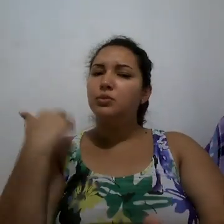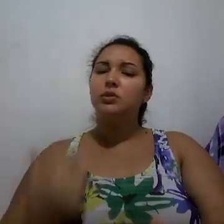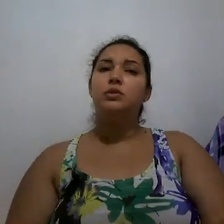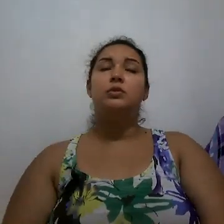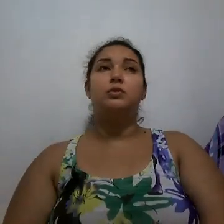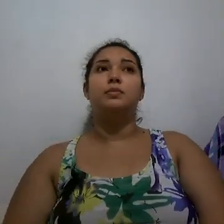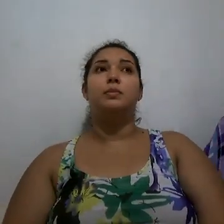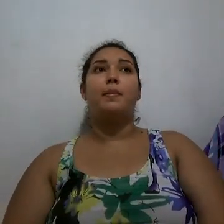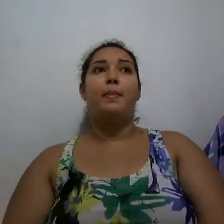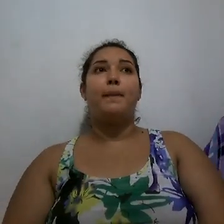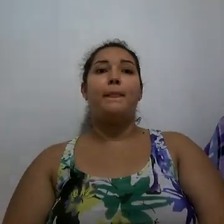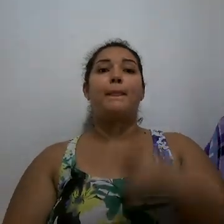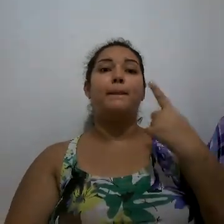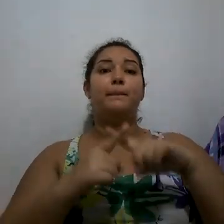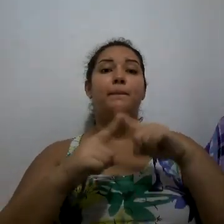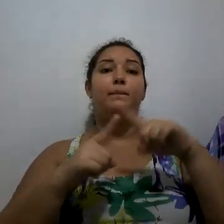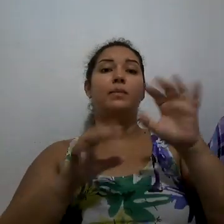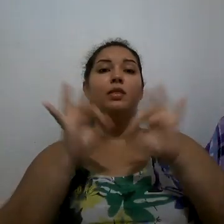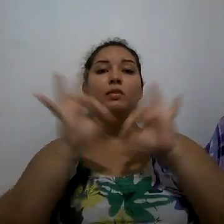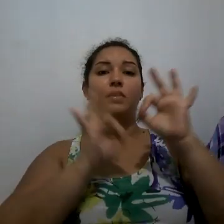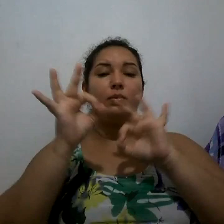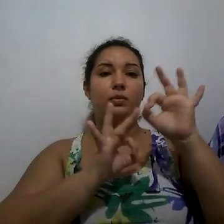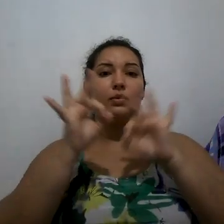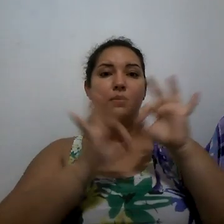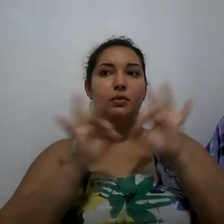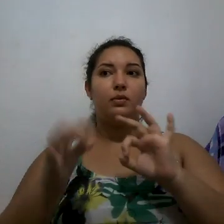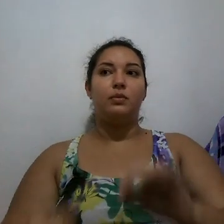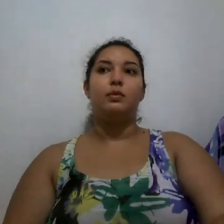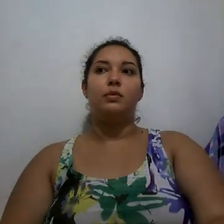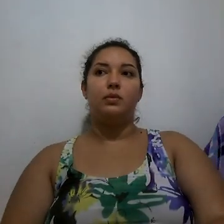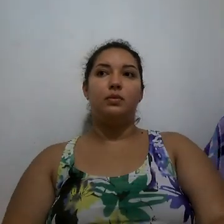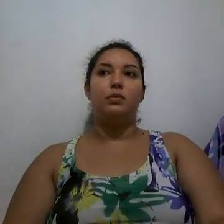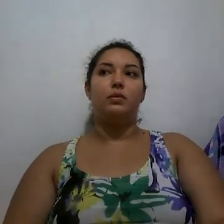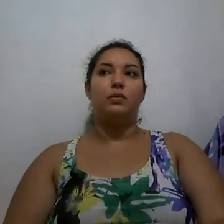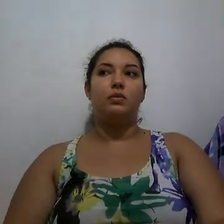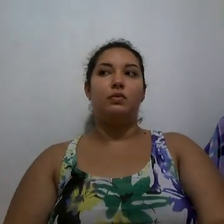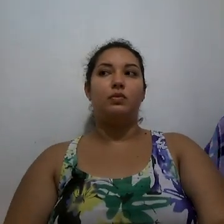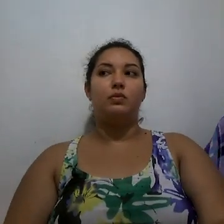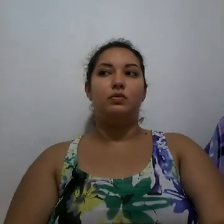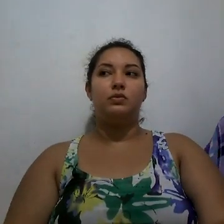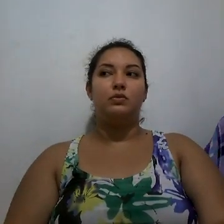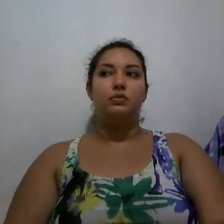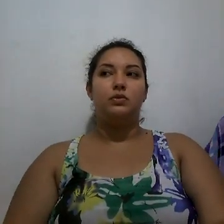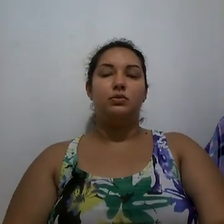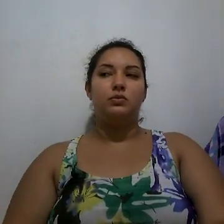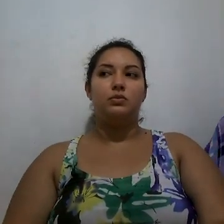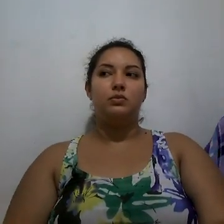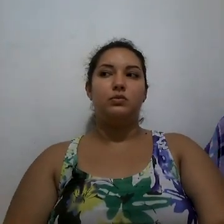vários números no meio do caminho. Se você arredondou tudo certinho, bonitinho, fez tudo bonitinho, que bom, né? Você